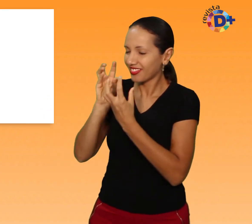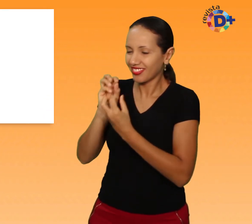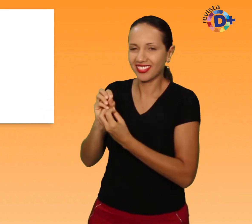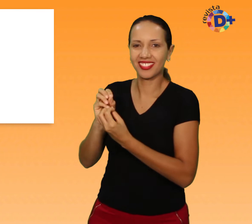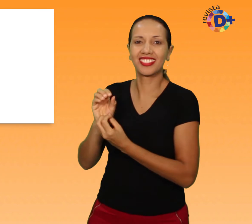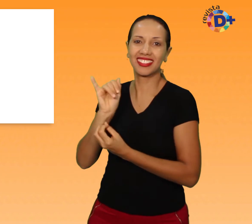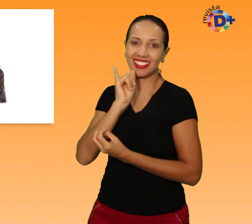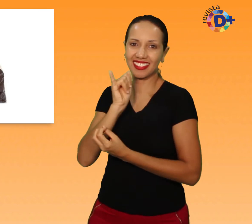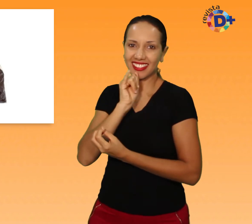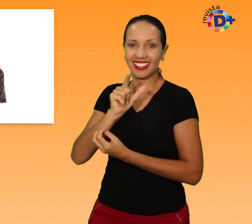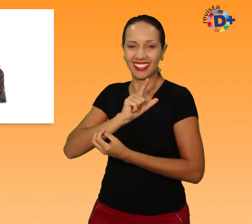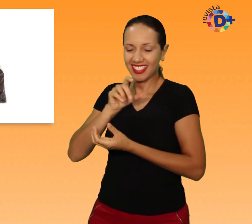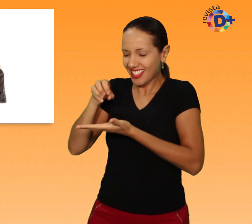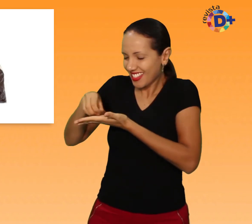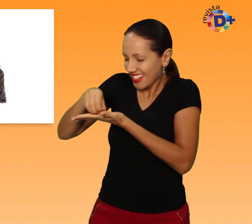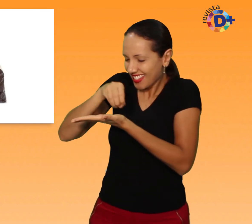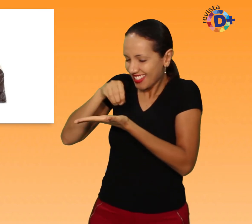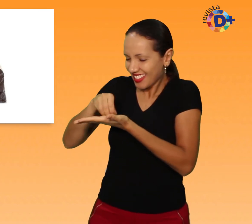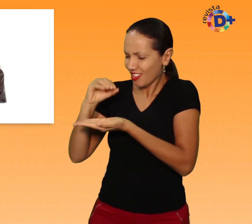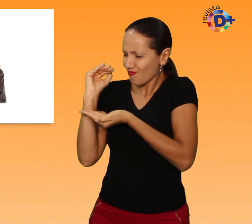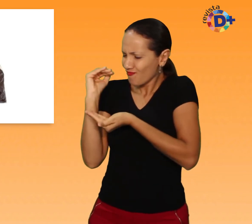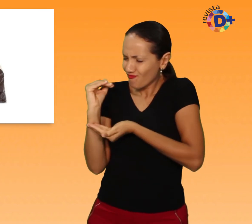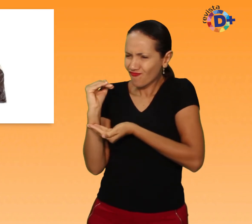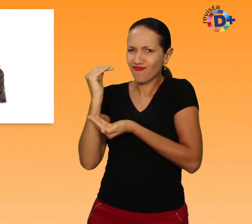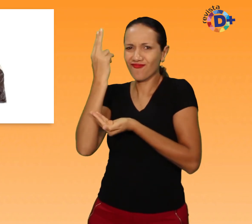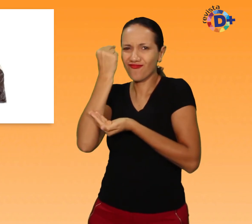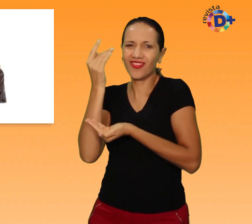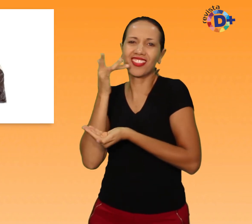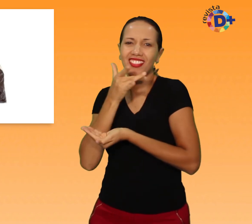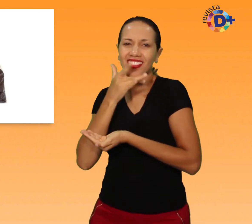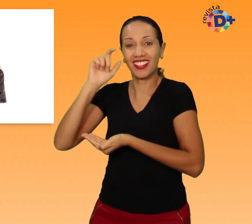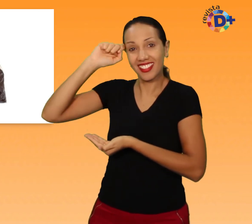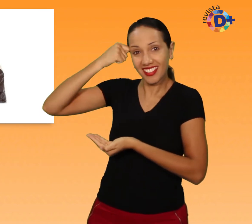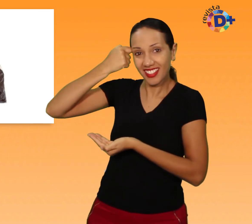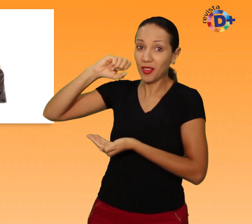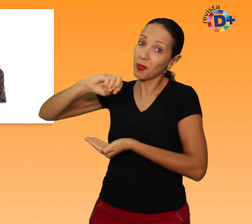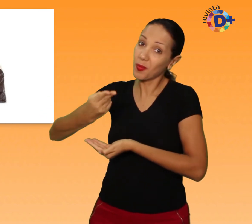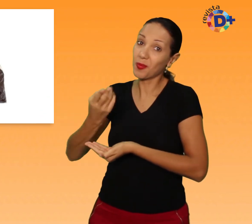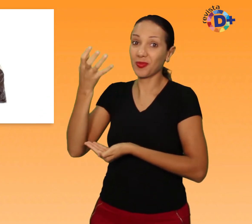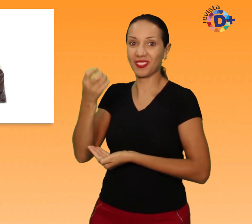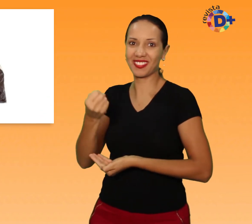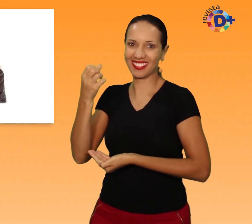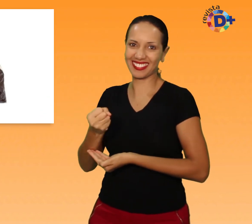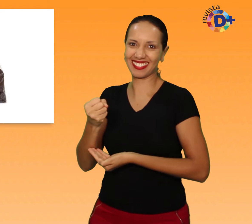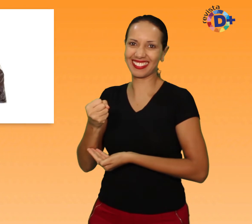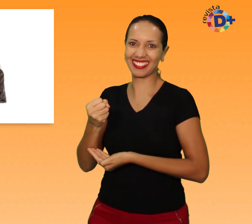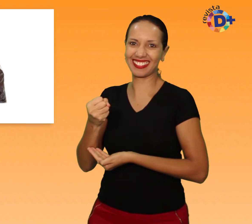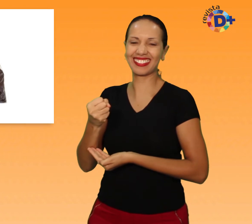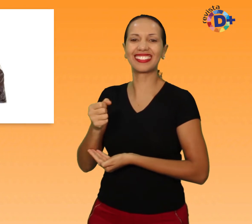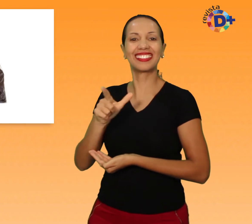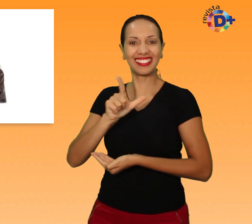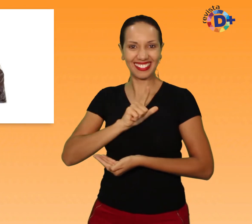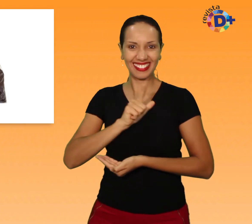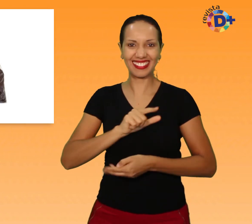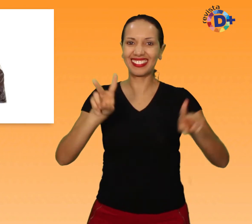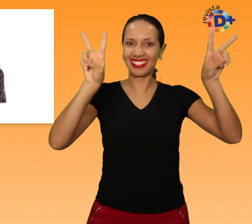kit com mini ovinhos e coelhos sabor chocolate preto ou branco a divina dieta